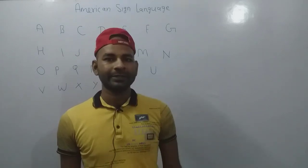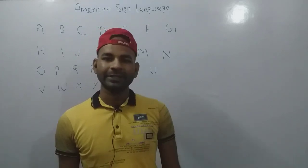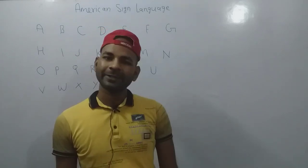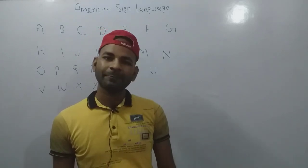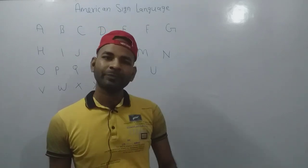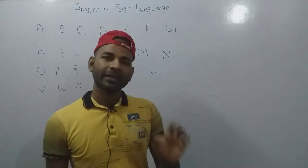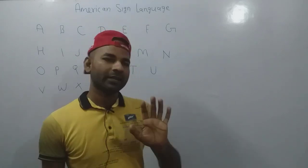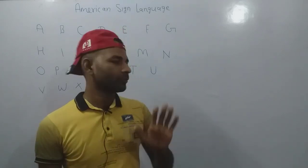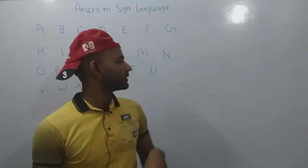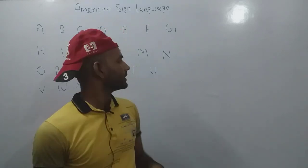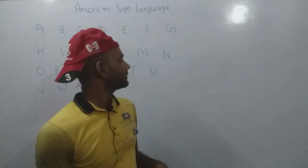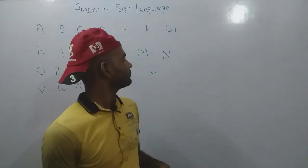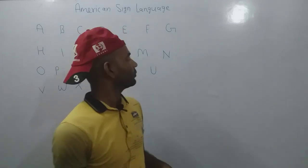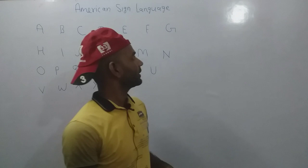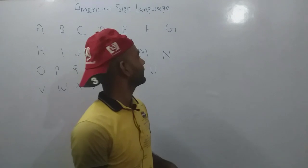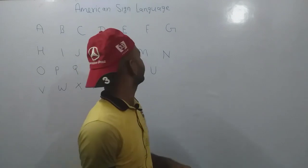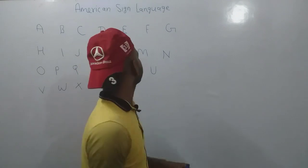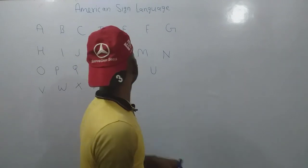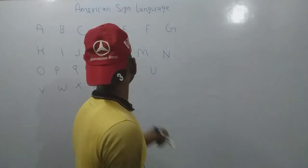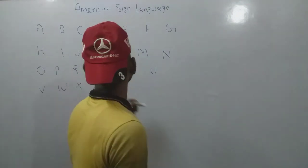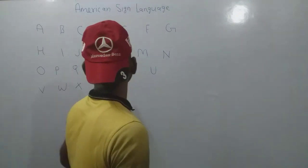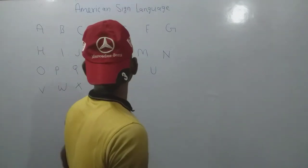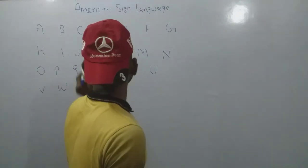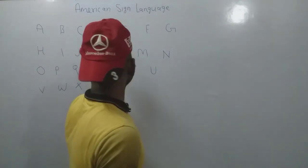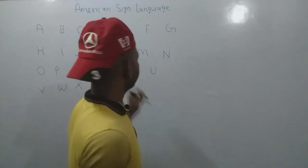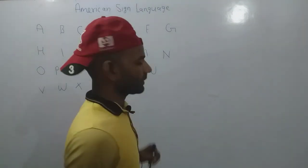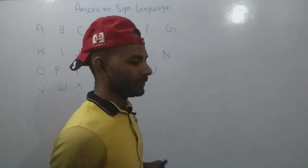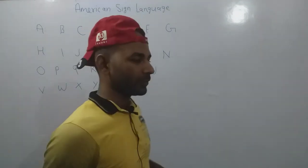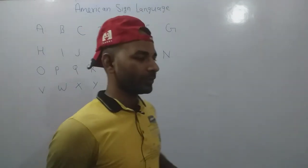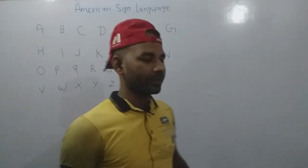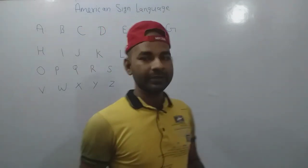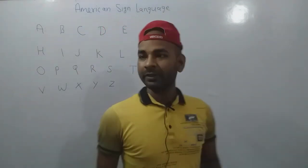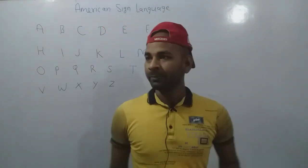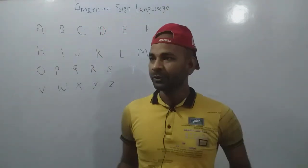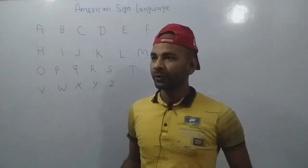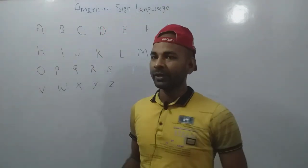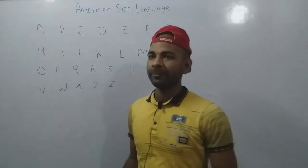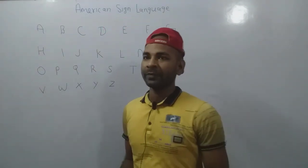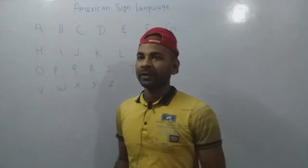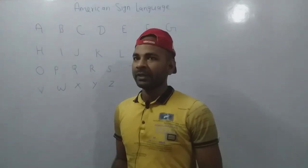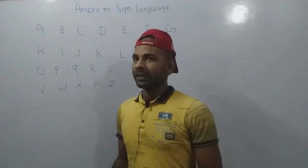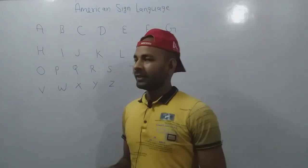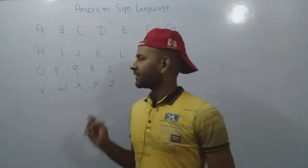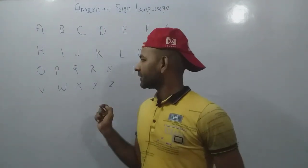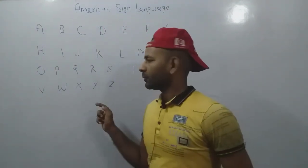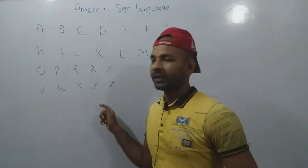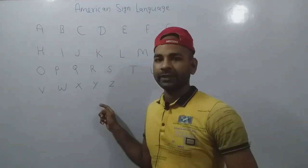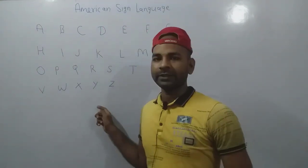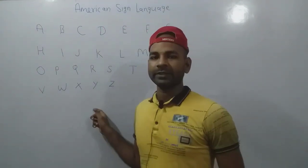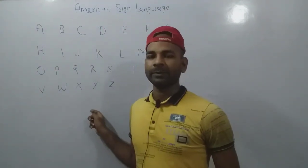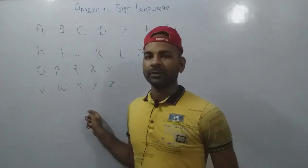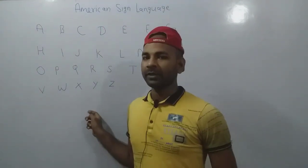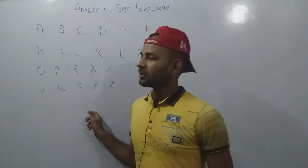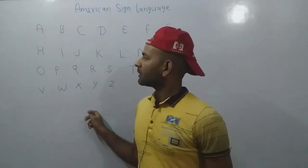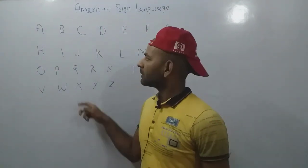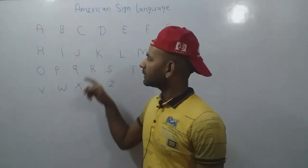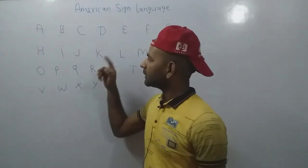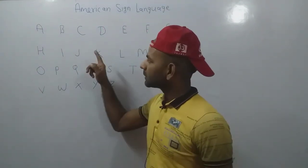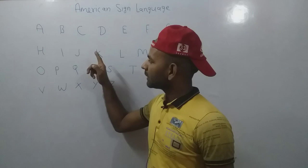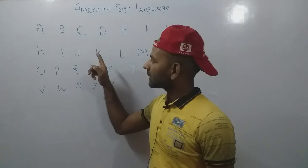ठीक, आपको ऐसे ही बोलना है। तो ये सब कंप्लीट हो गया। एक चीज और याद रखिएगा इसके बारे में, इसमें कभी